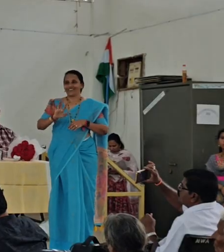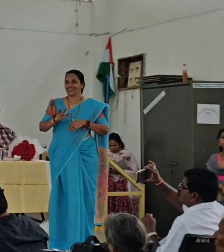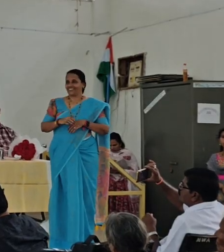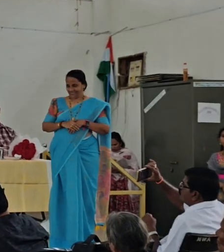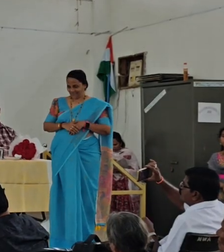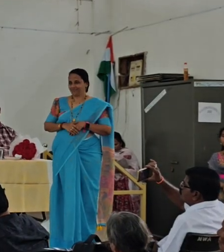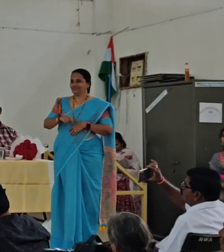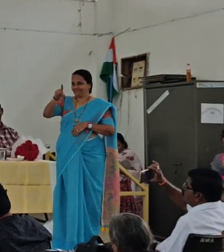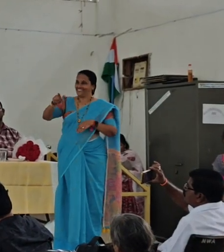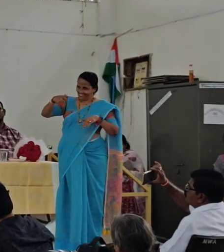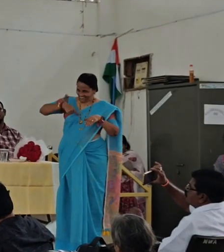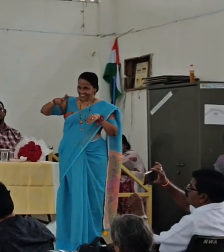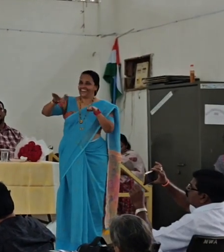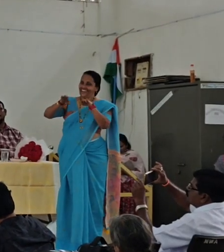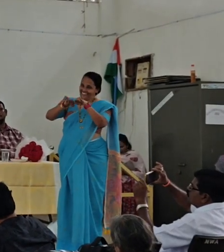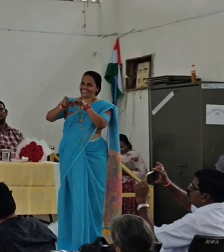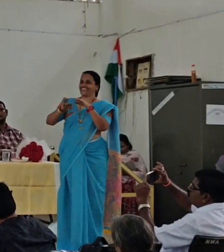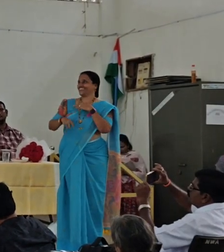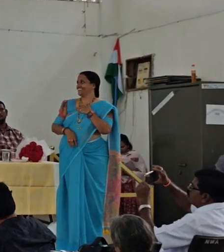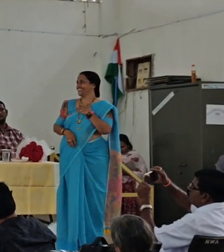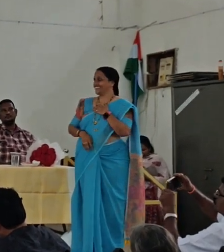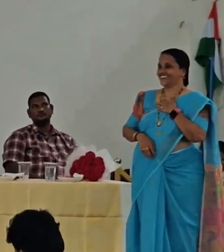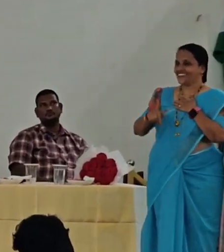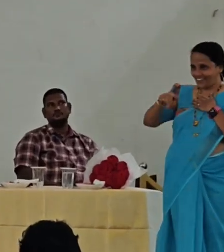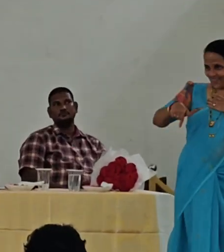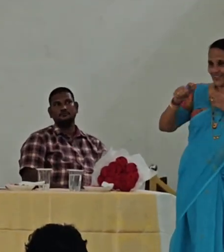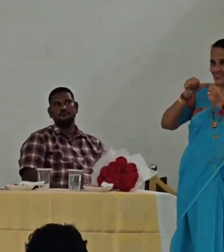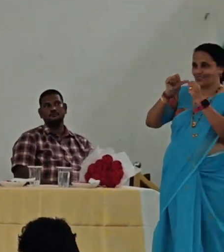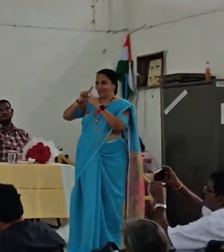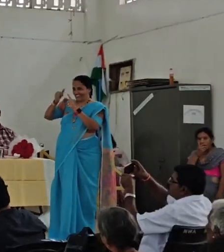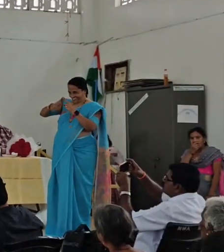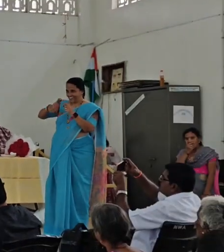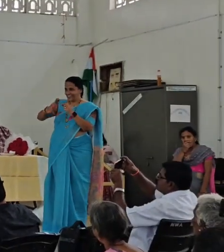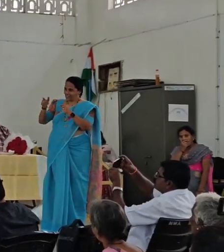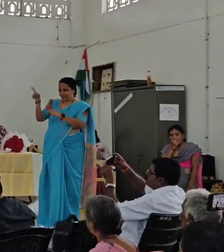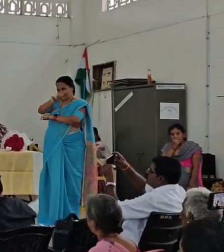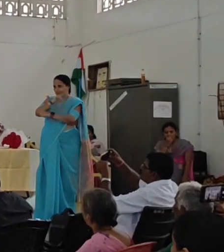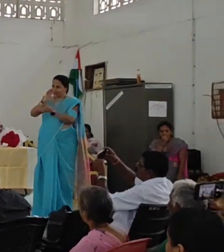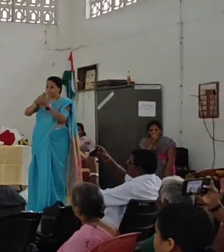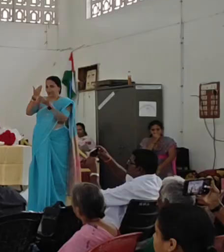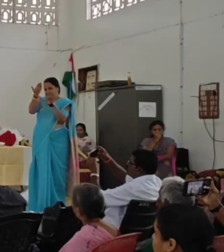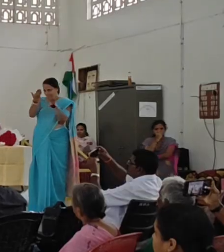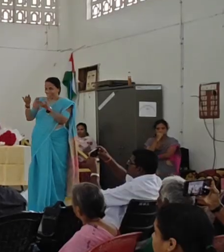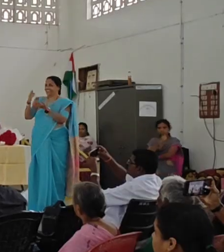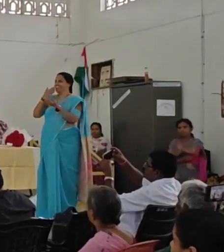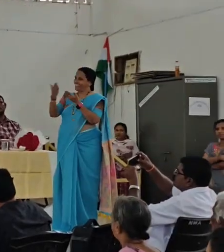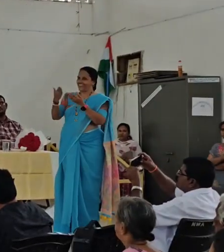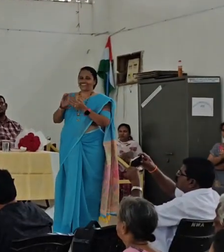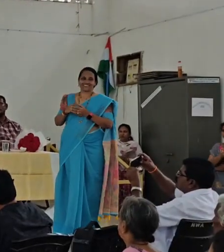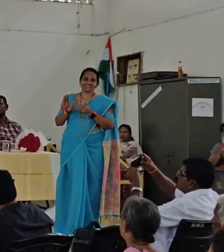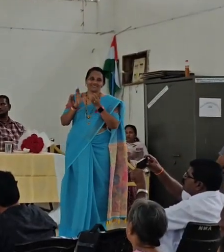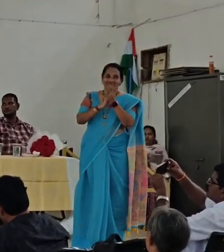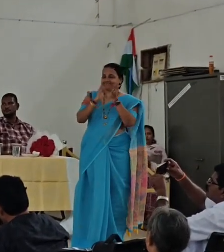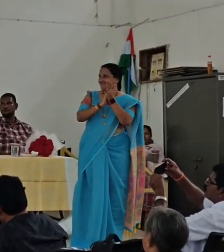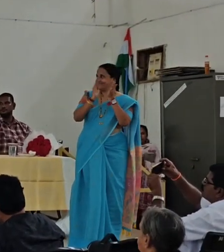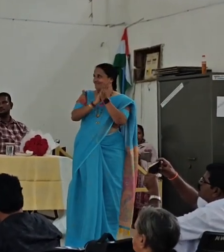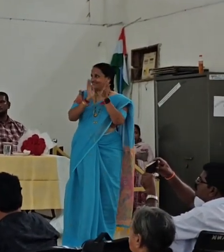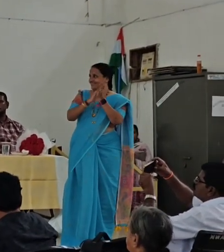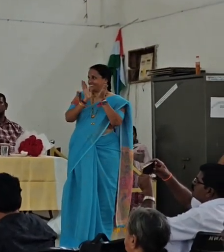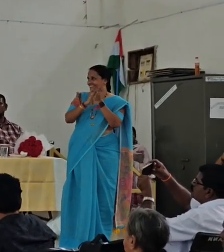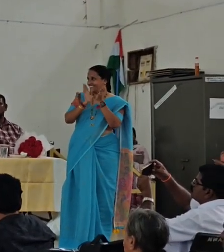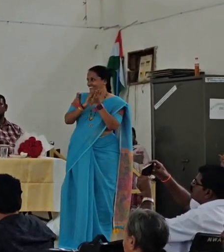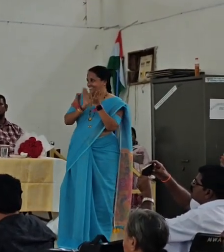ఈ అవకాశం ఇచ్చిన కృష్ణా జిల్లా యంత్రాంగానికి మరొకసారి కృతజ్ఞతలు చేసుకుంటూ ముగిస్తున్నాను.